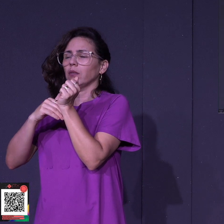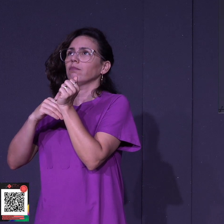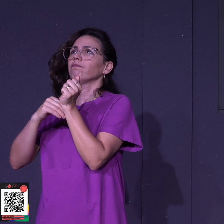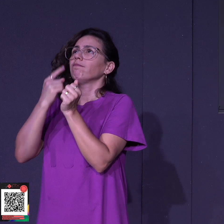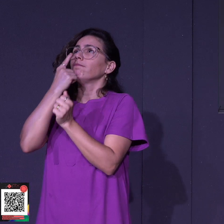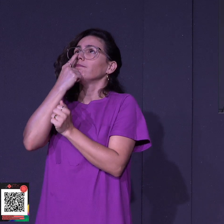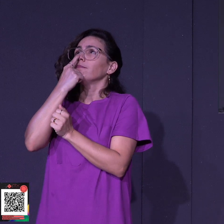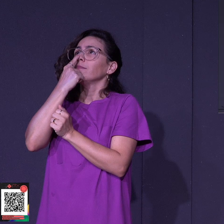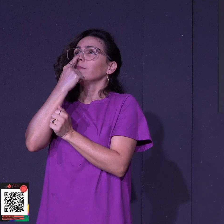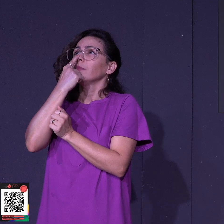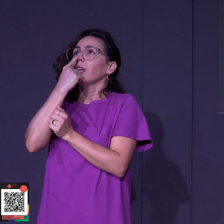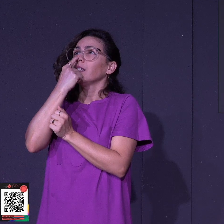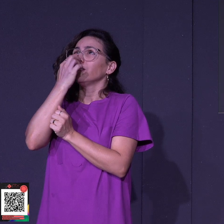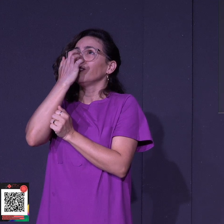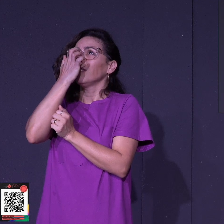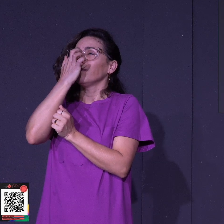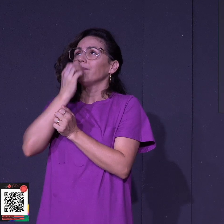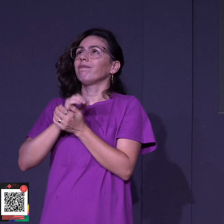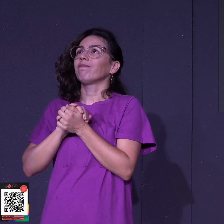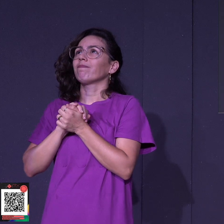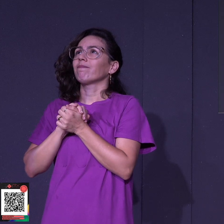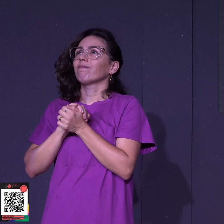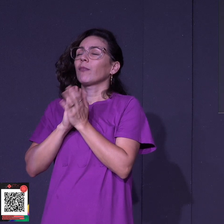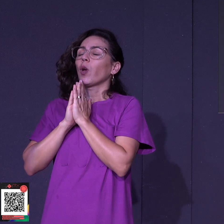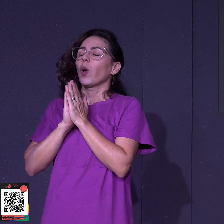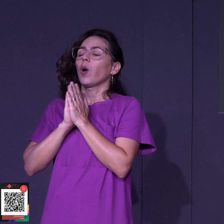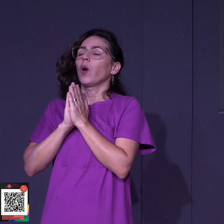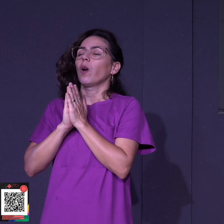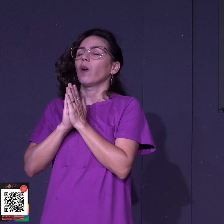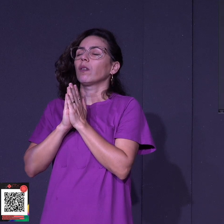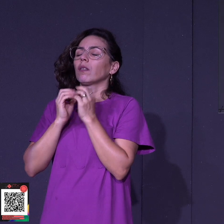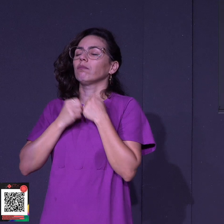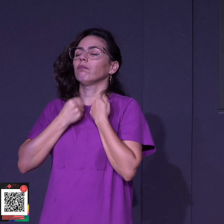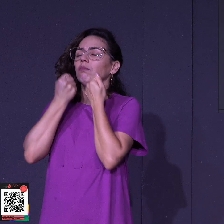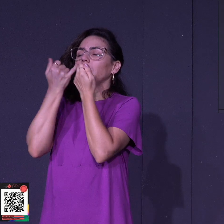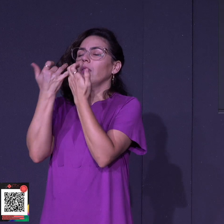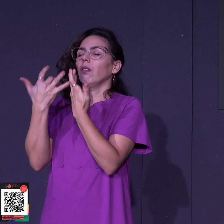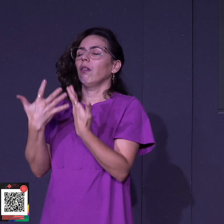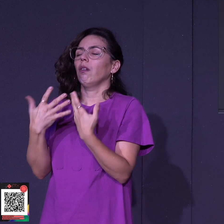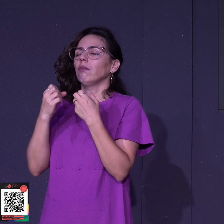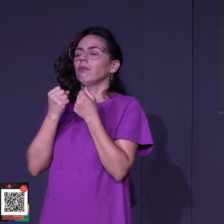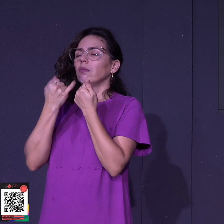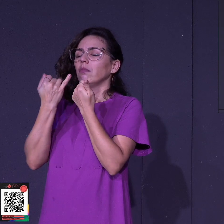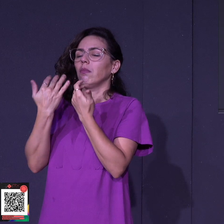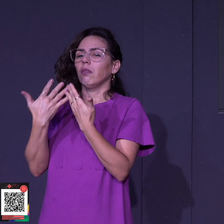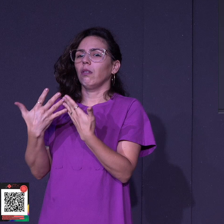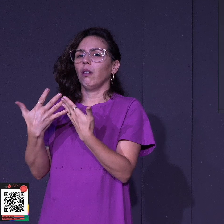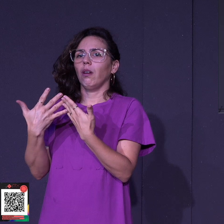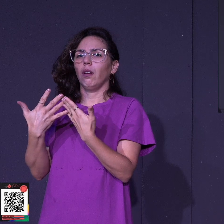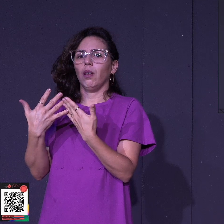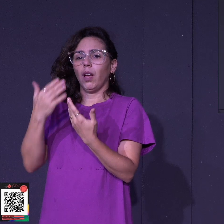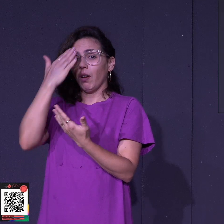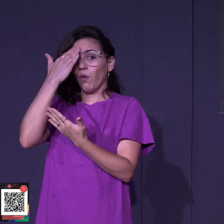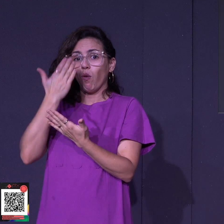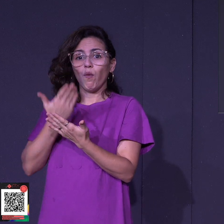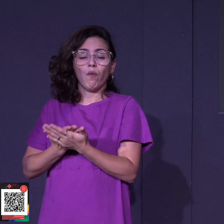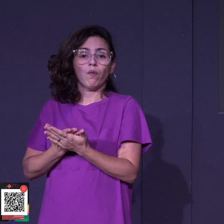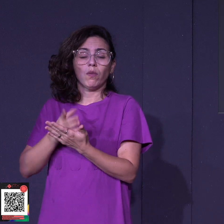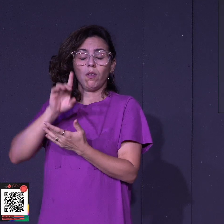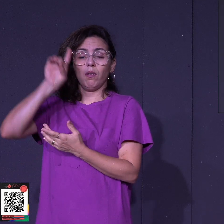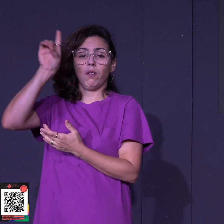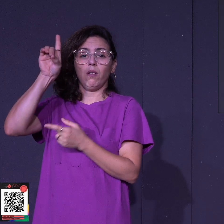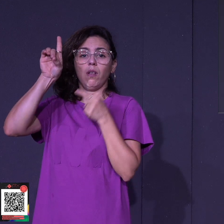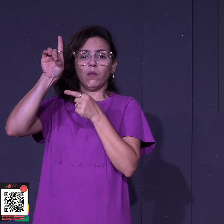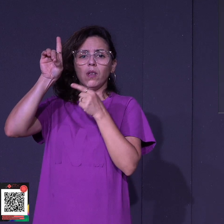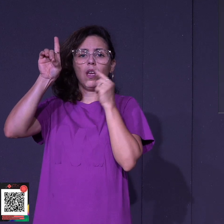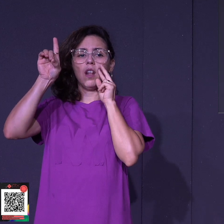sua vida, vem alegria sobre a sua vida, que te faz passar pelas intempéries, pelas vicissitudes dessa